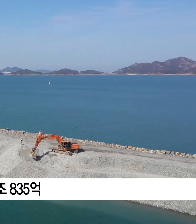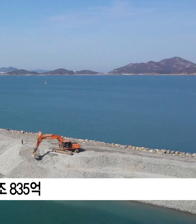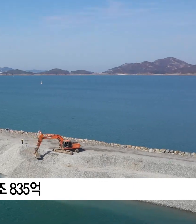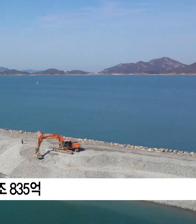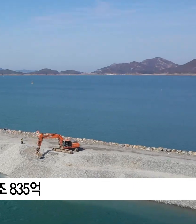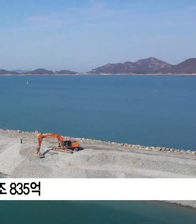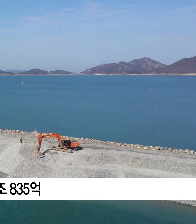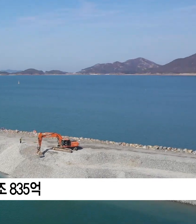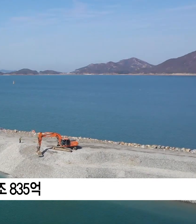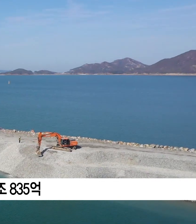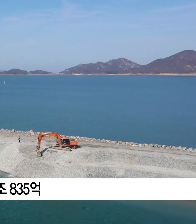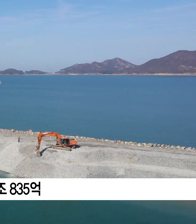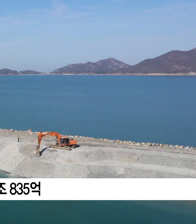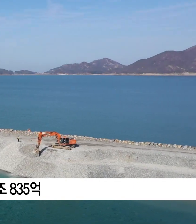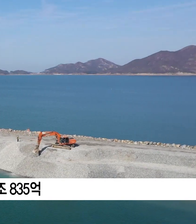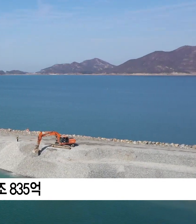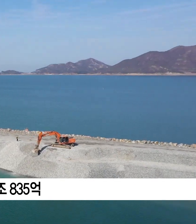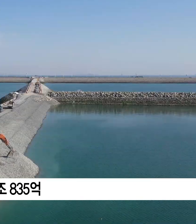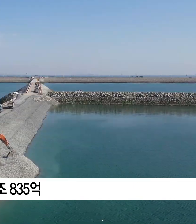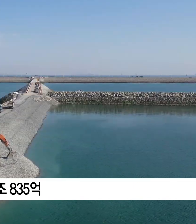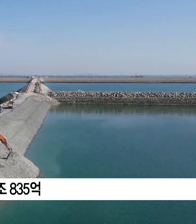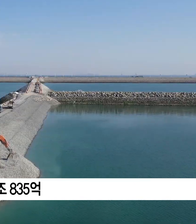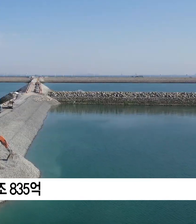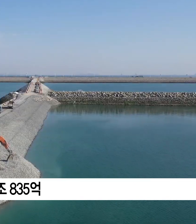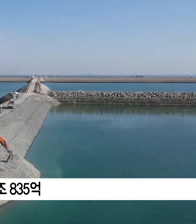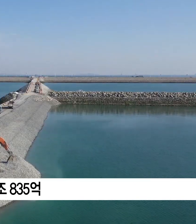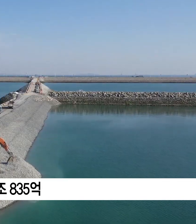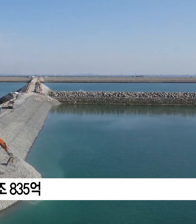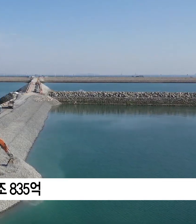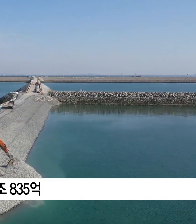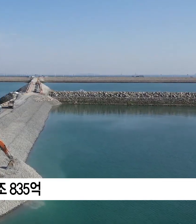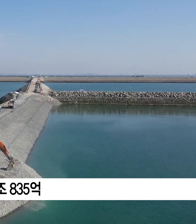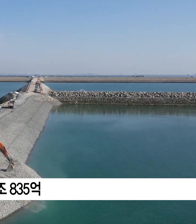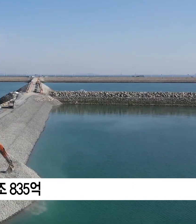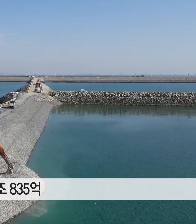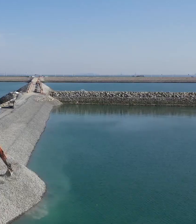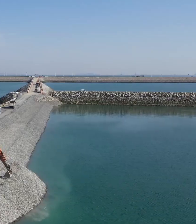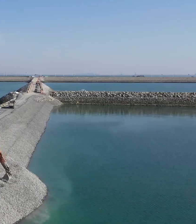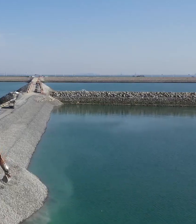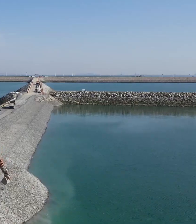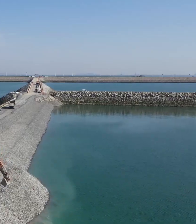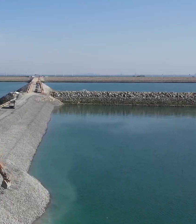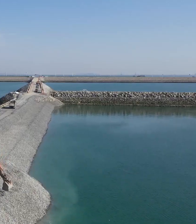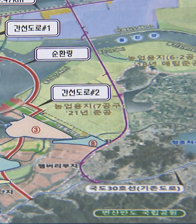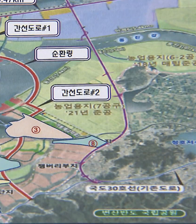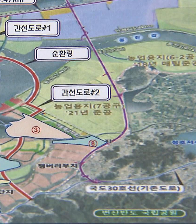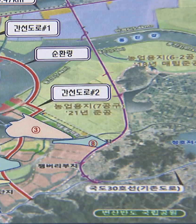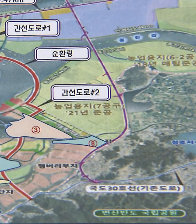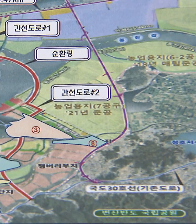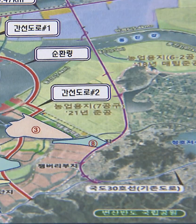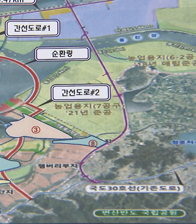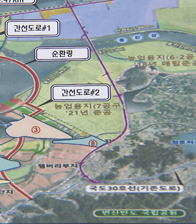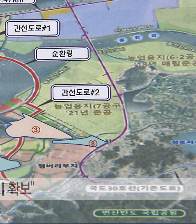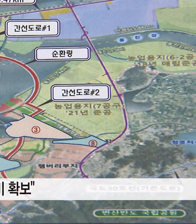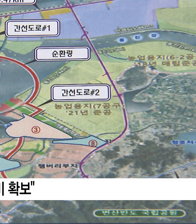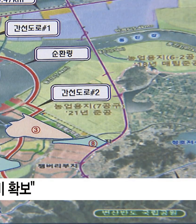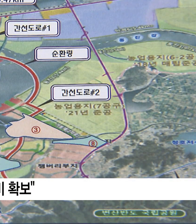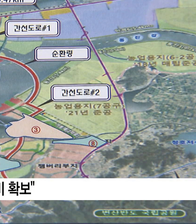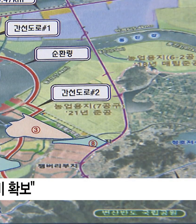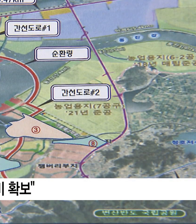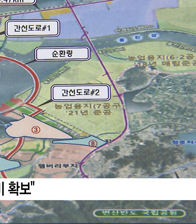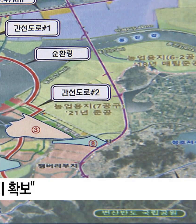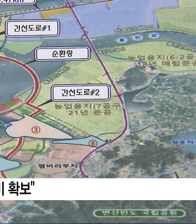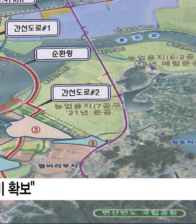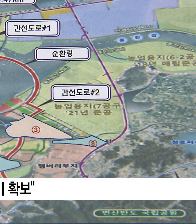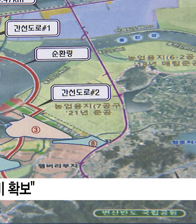원이지만 해당 사업들의 향후 총사업비는 6조 원이 넘는다는 설명입니다. 총사업비